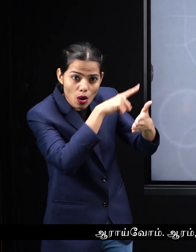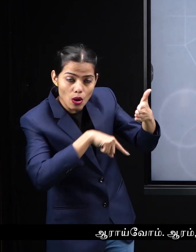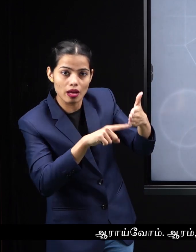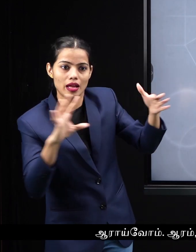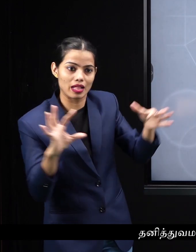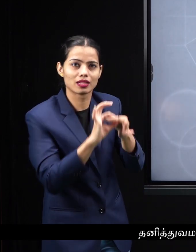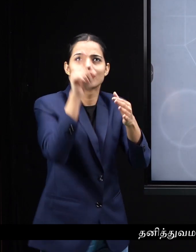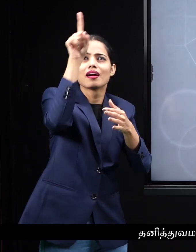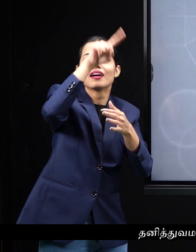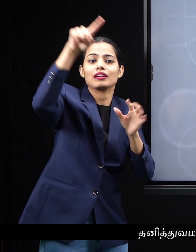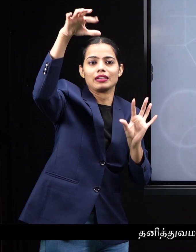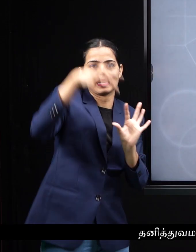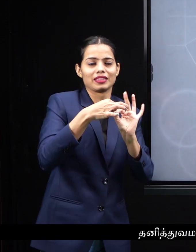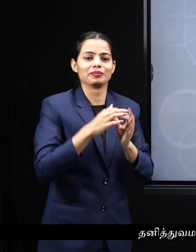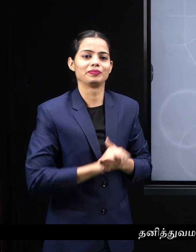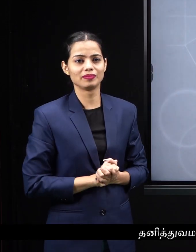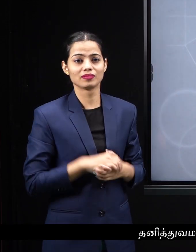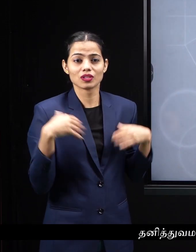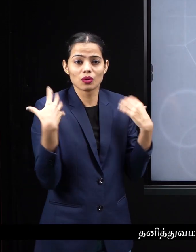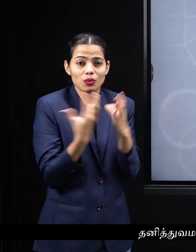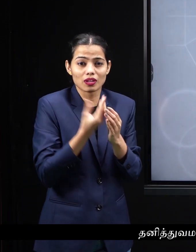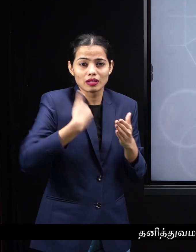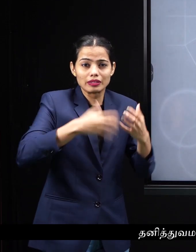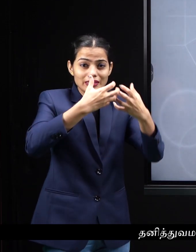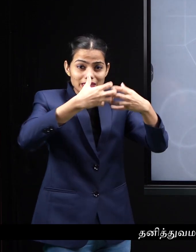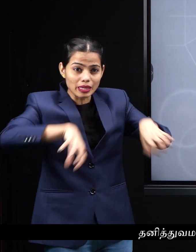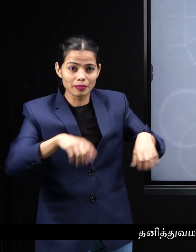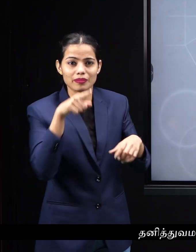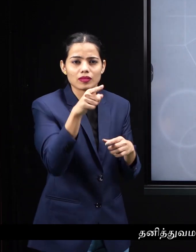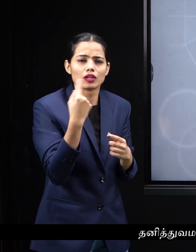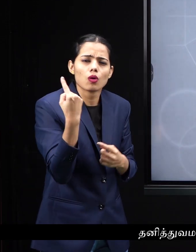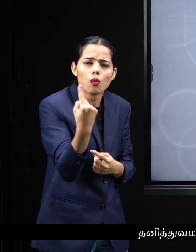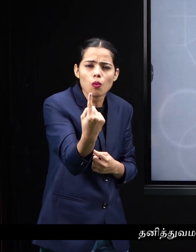சுற்றளவு போன்ற அவற்றின் தனித்துவமான சொற்களை நாம் கண்டுபிடிப்போம்.